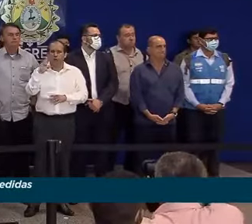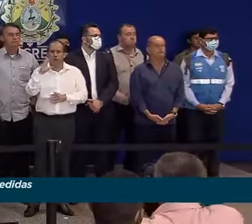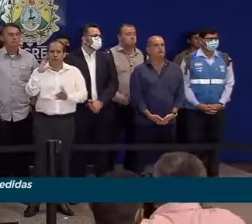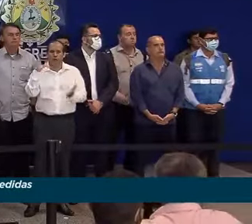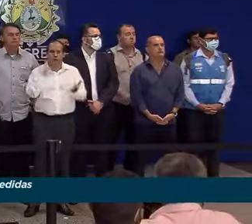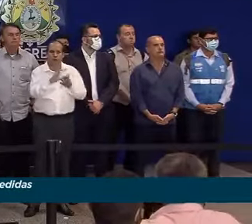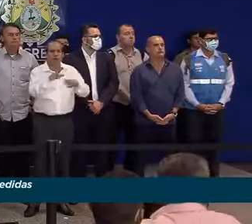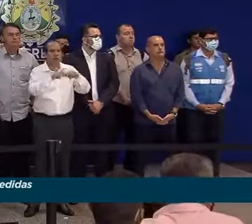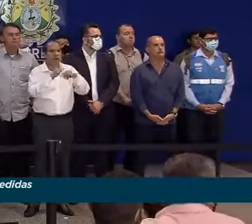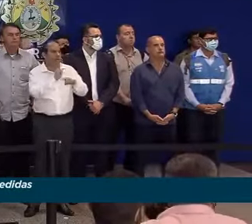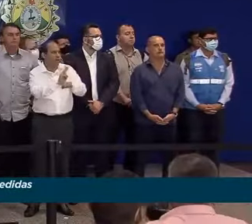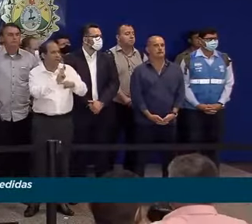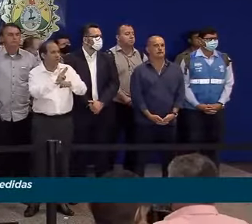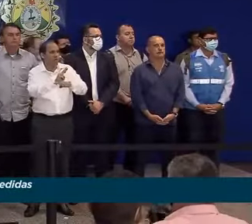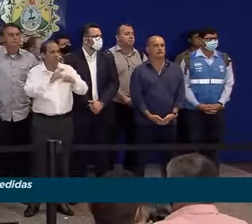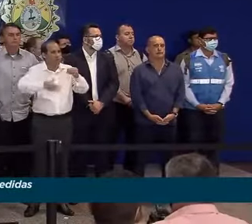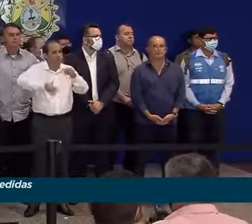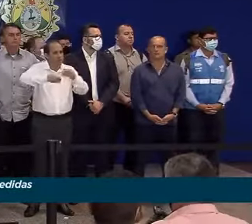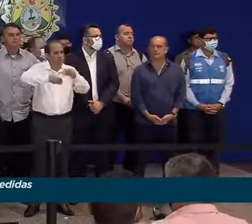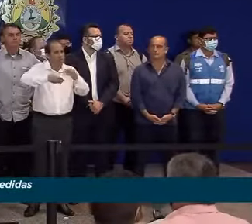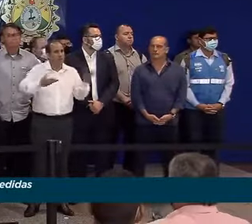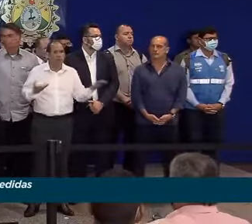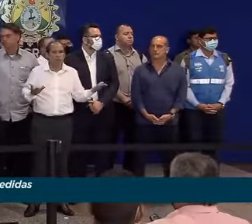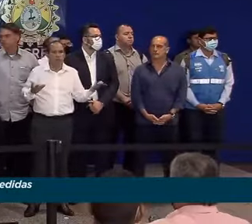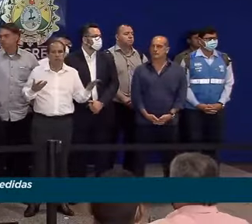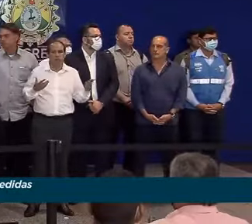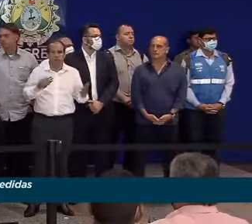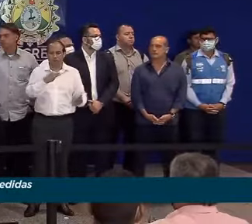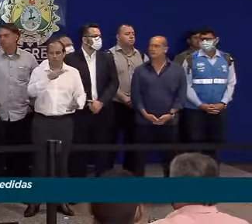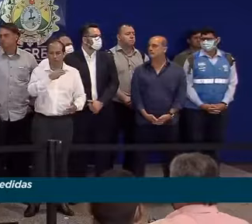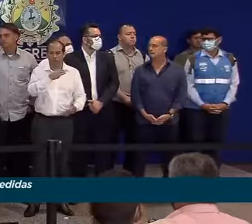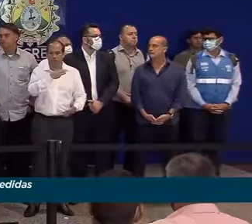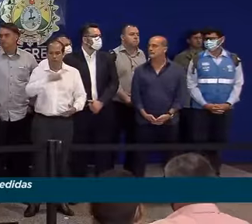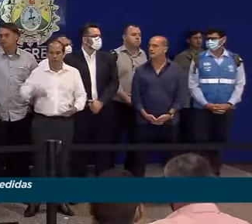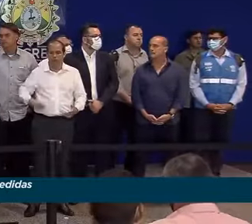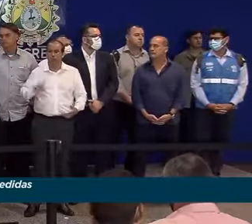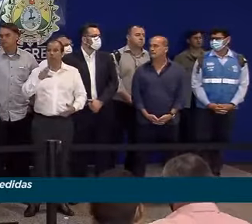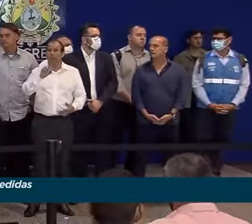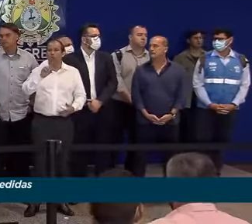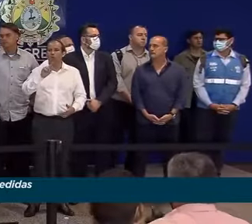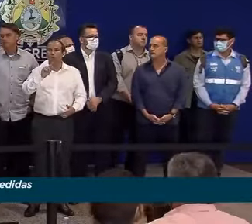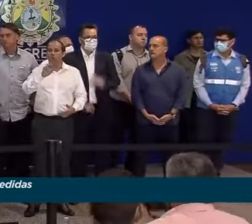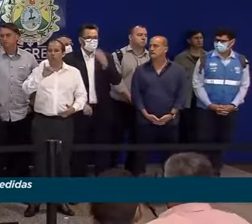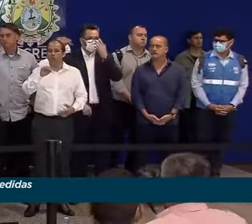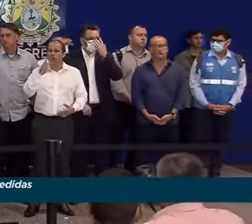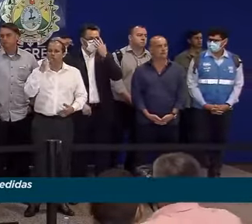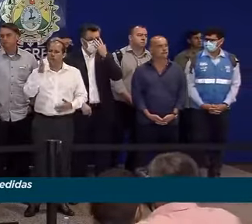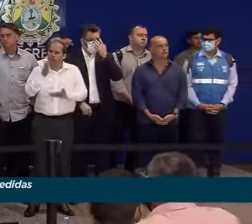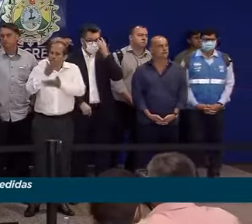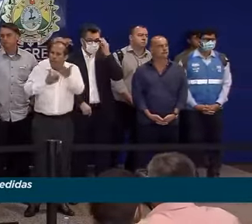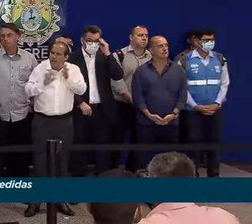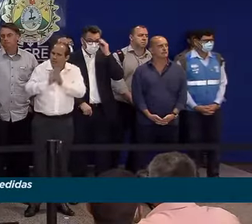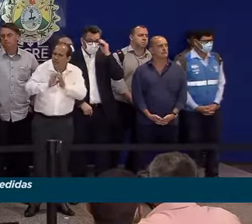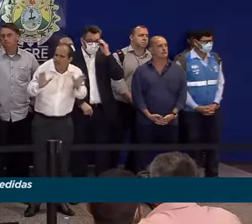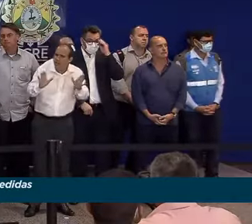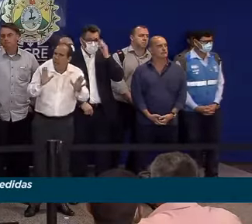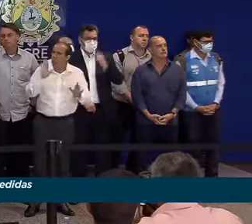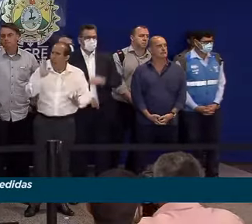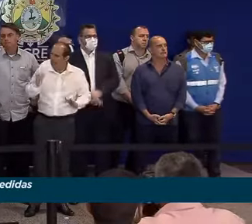meio de crédito extraordinário. O senhor ministro Rogério Marinho falou agora que parte já foi liberada, mas essa parte já está